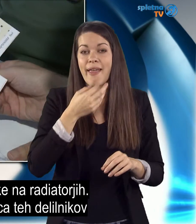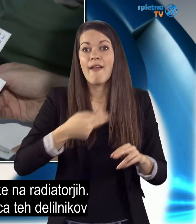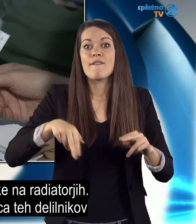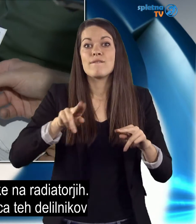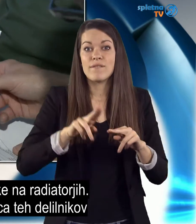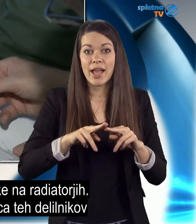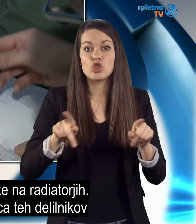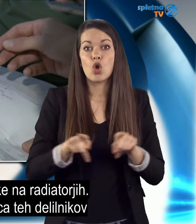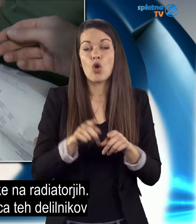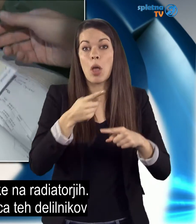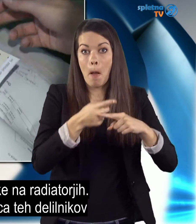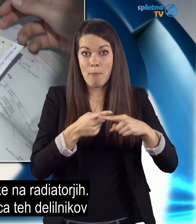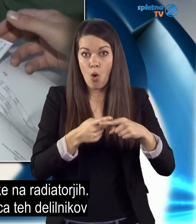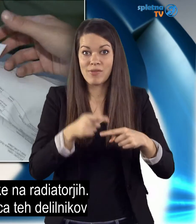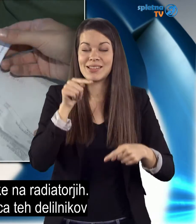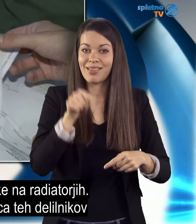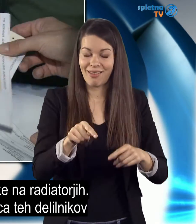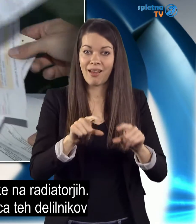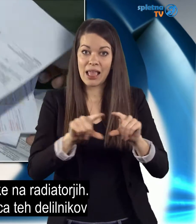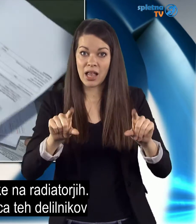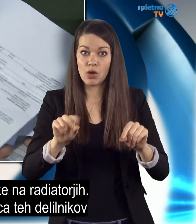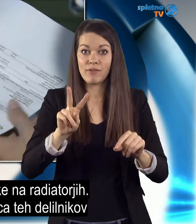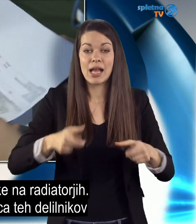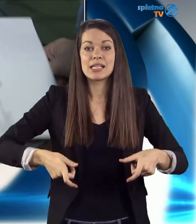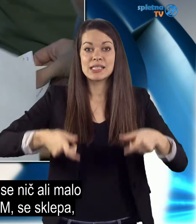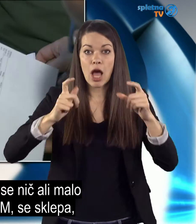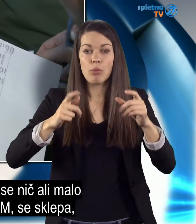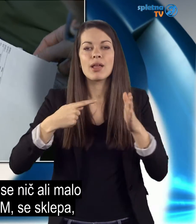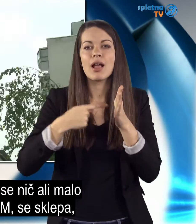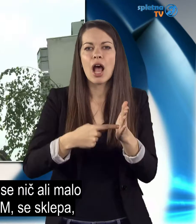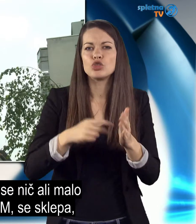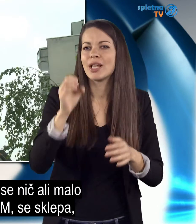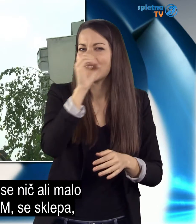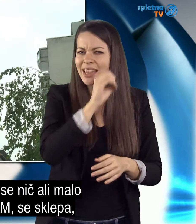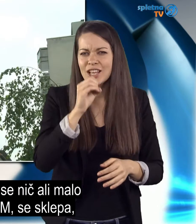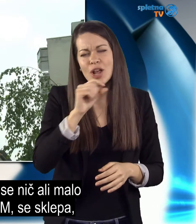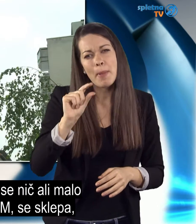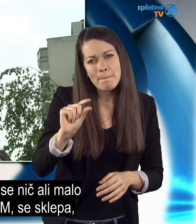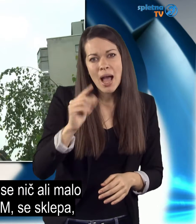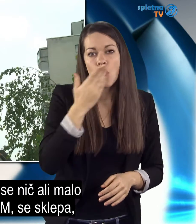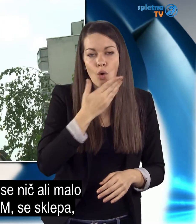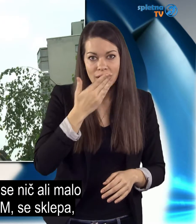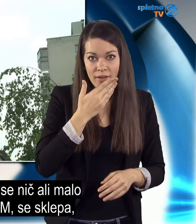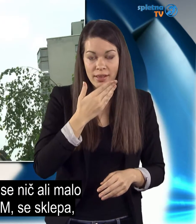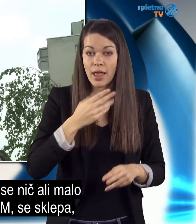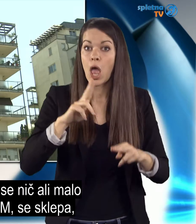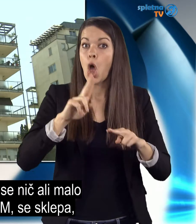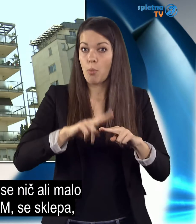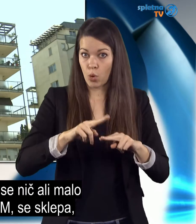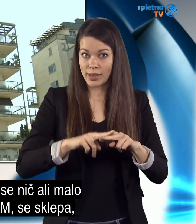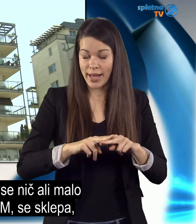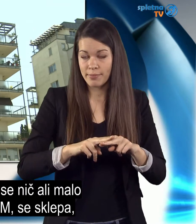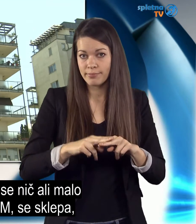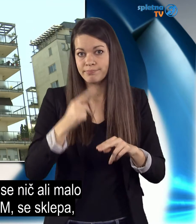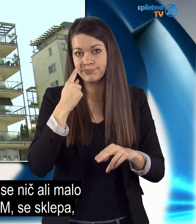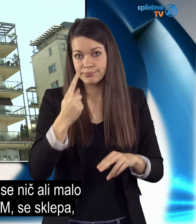Če več kot polovica teh delilnikov v stavbi kaže, da se nič ali malo ogrevate, potem se sklepa, da